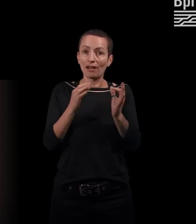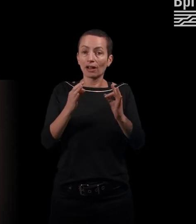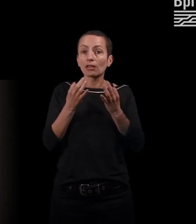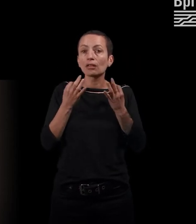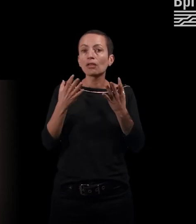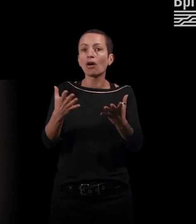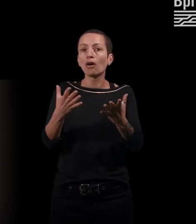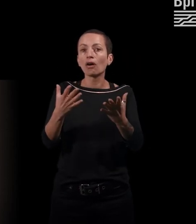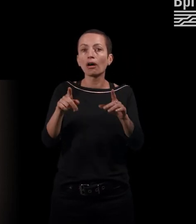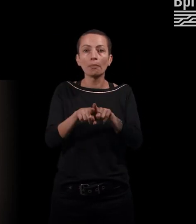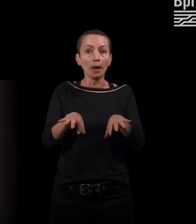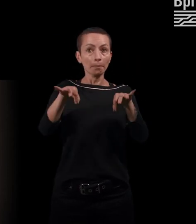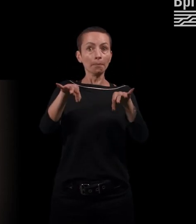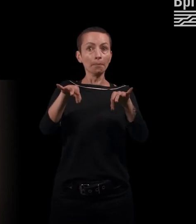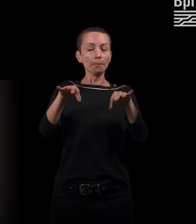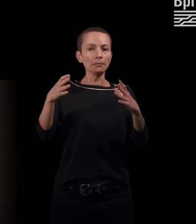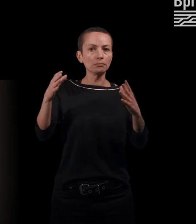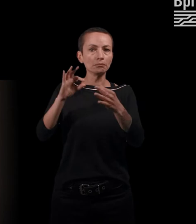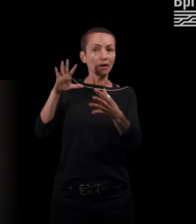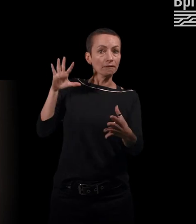ce temps-là, sur ce temps arrêté,